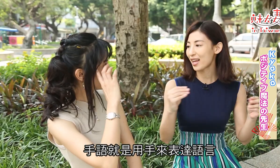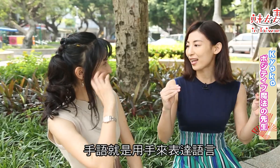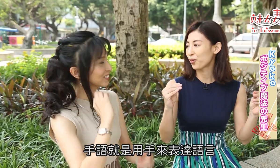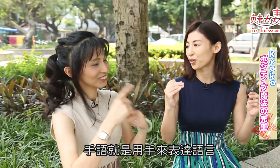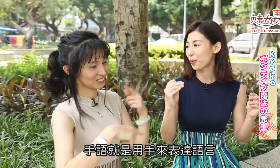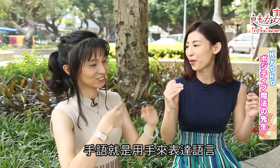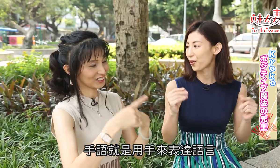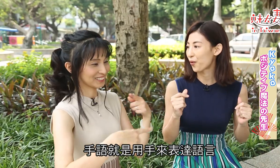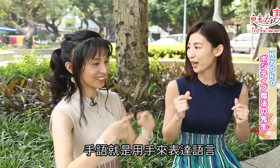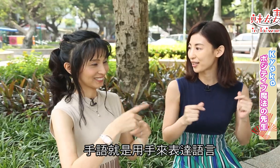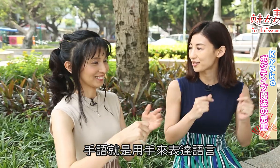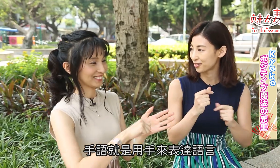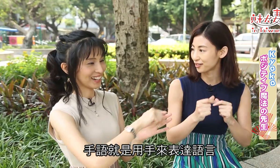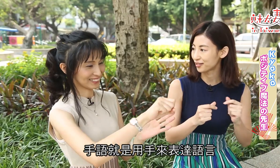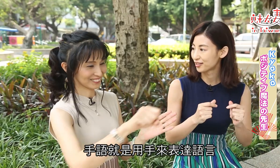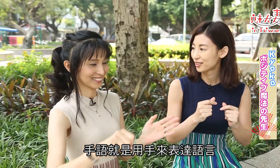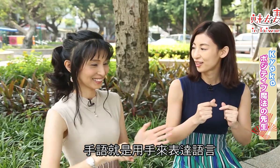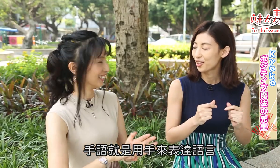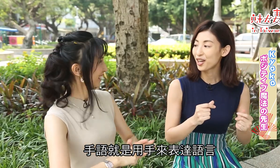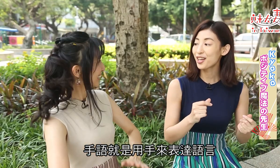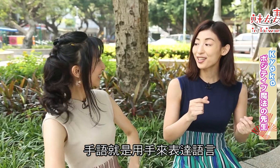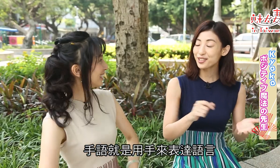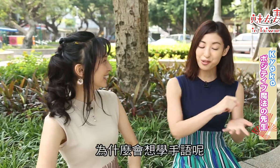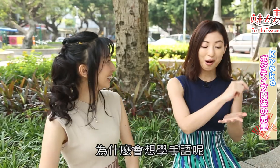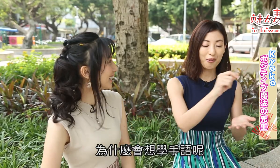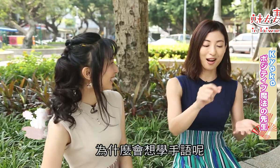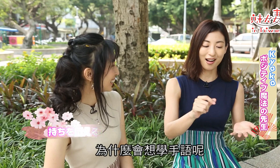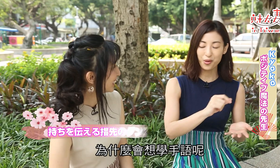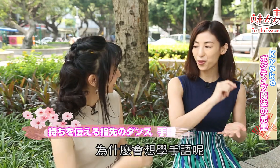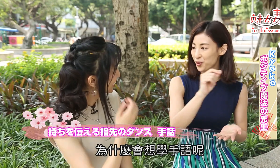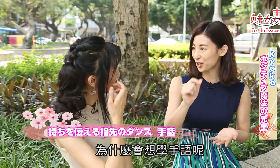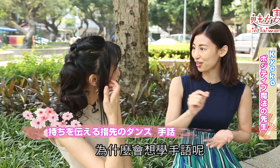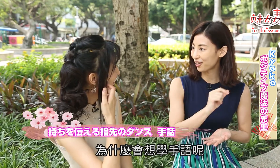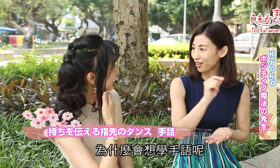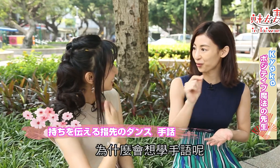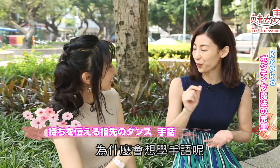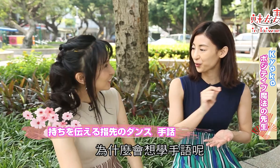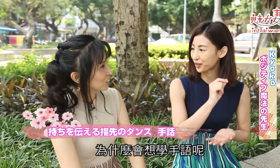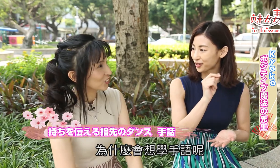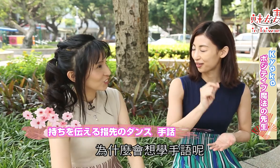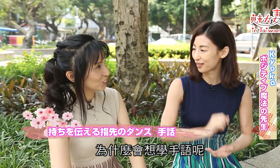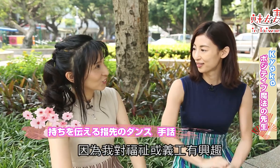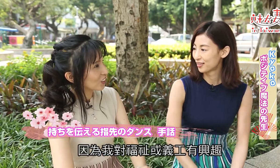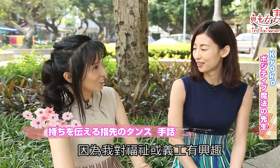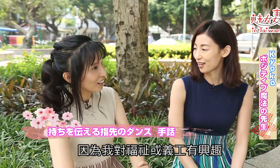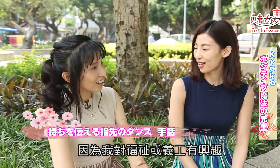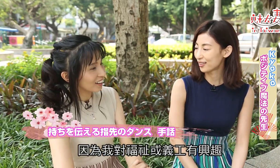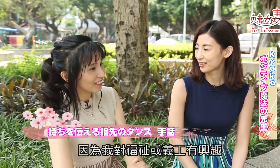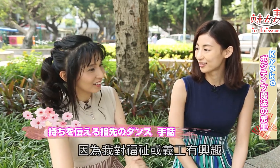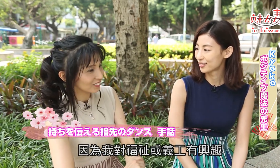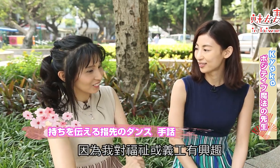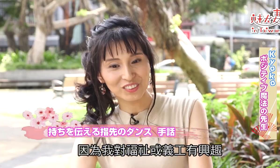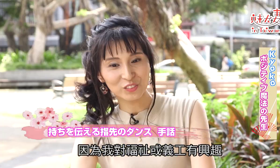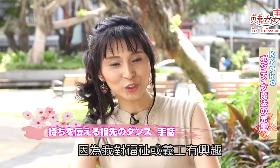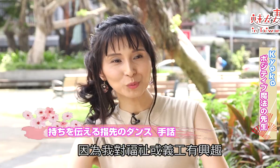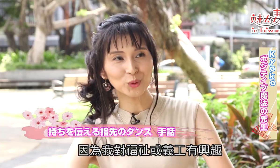言葉を表現する。そう、手話サークル、 はい、そうです。 手話はどういうきっかけでやろうと思ったんですか？ 手話は、はい、あのもともと